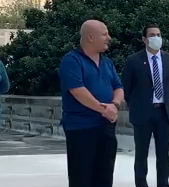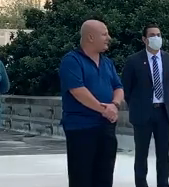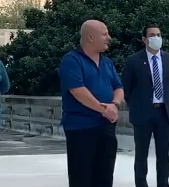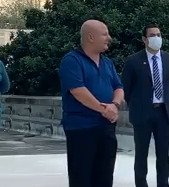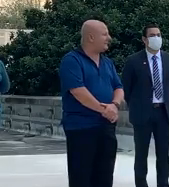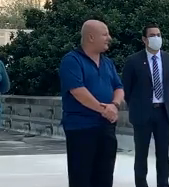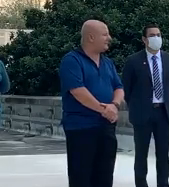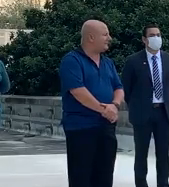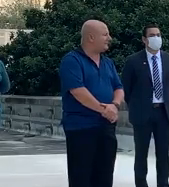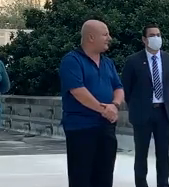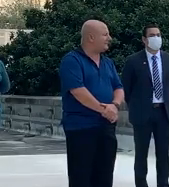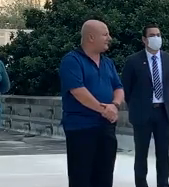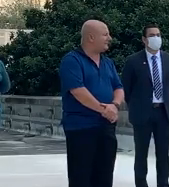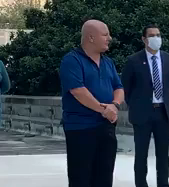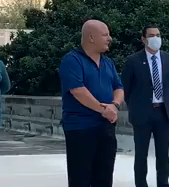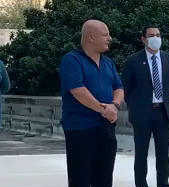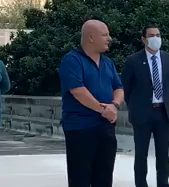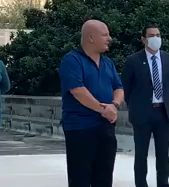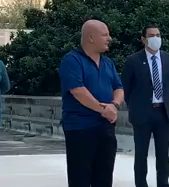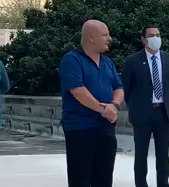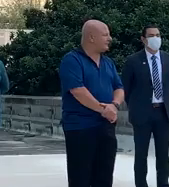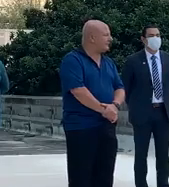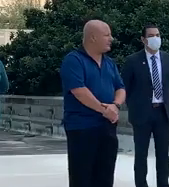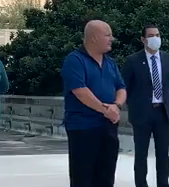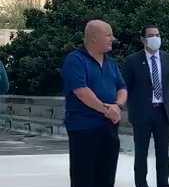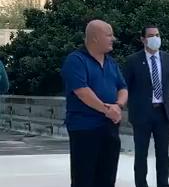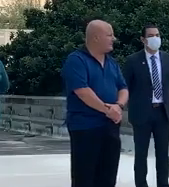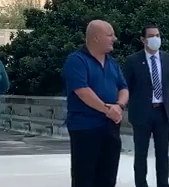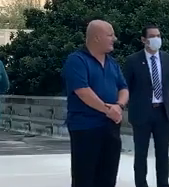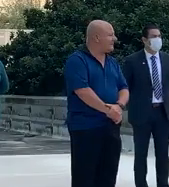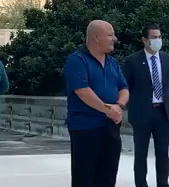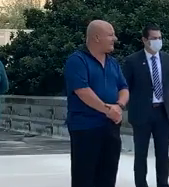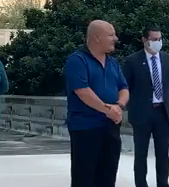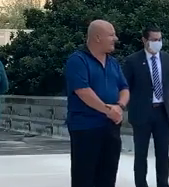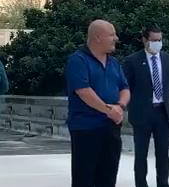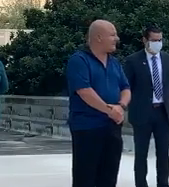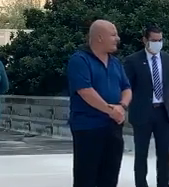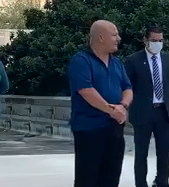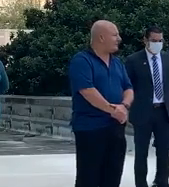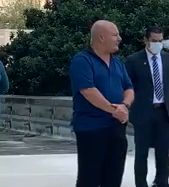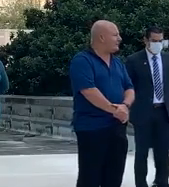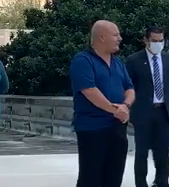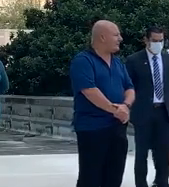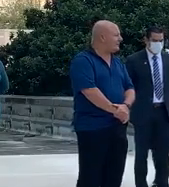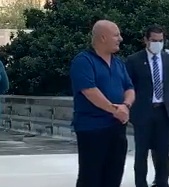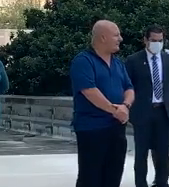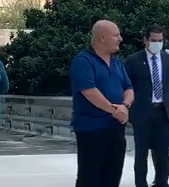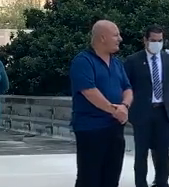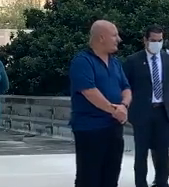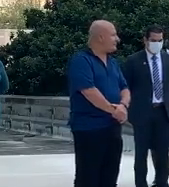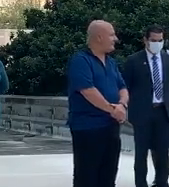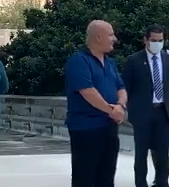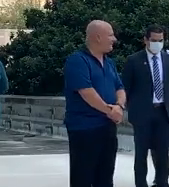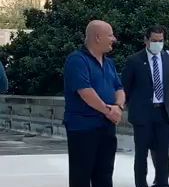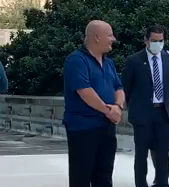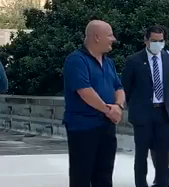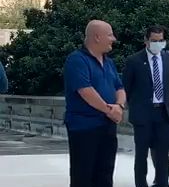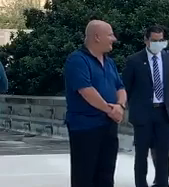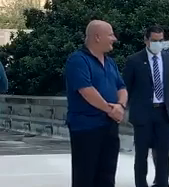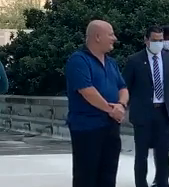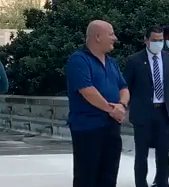puestos muy importantes, que han alcanzado logros en la medicina, en el deporte, en la